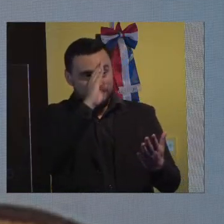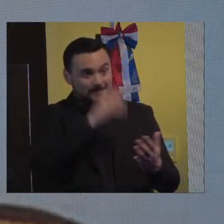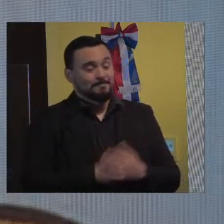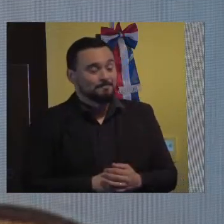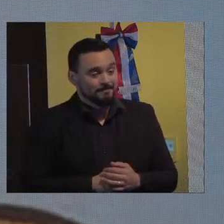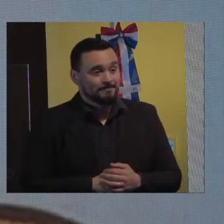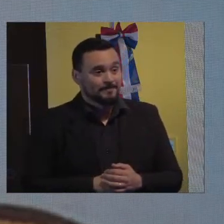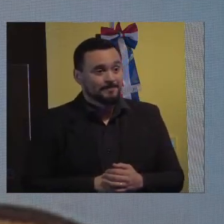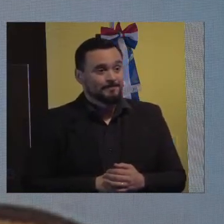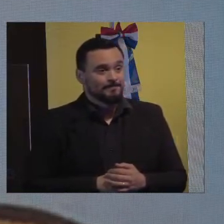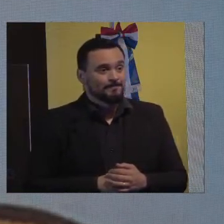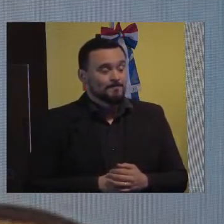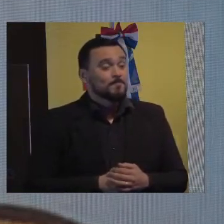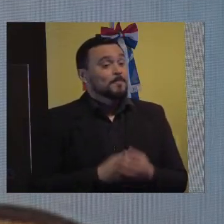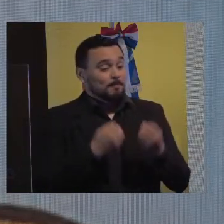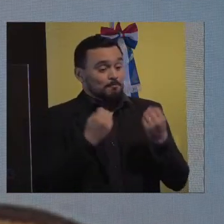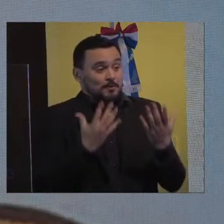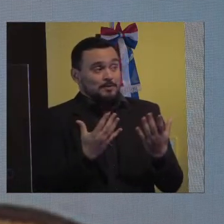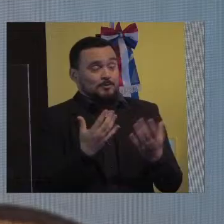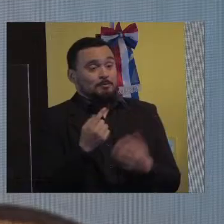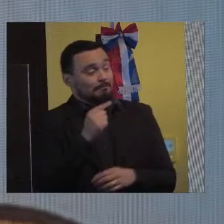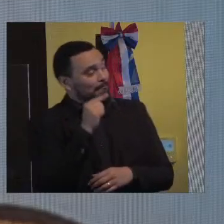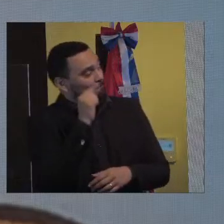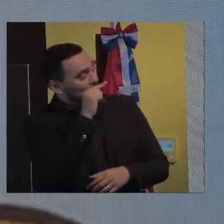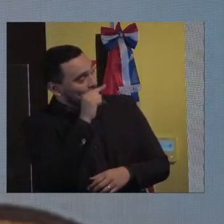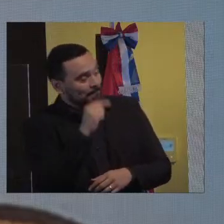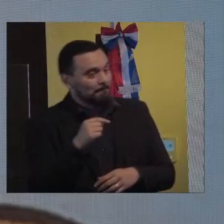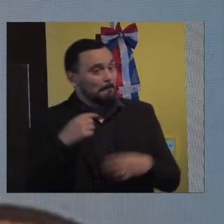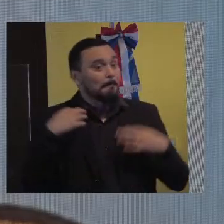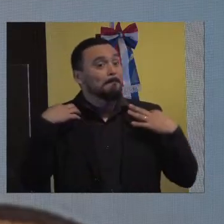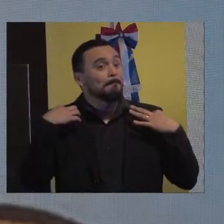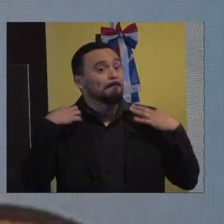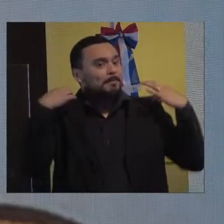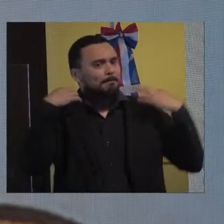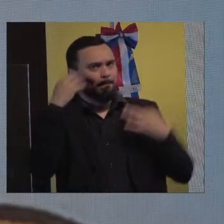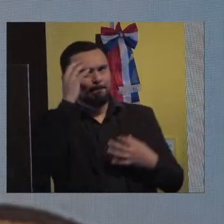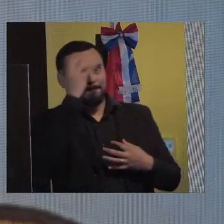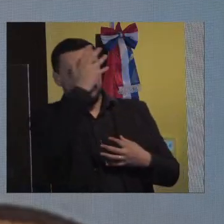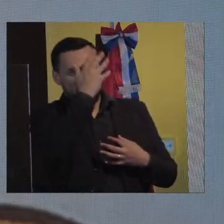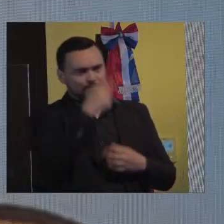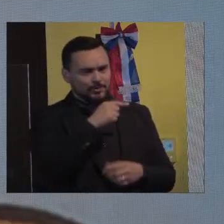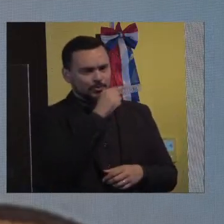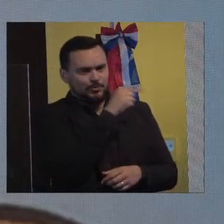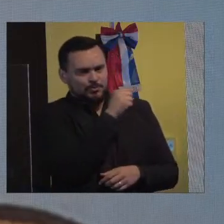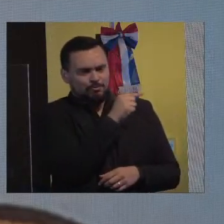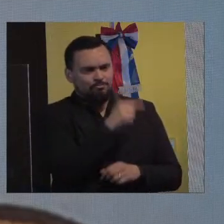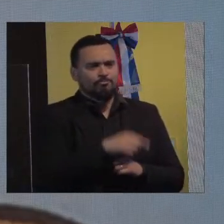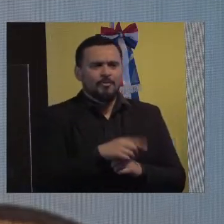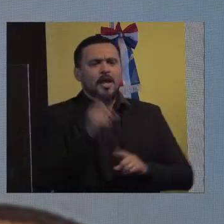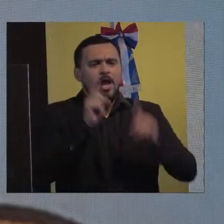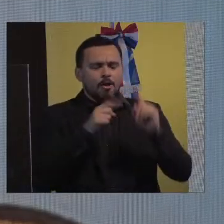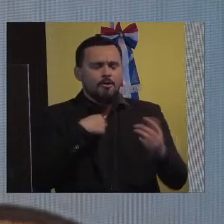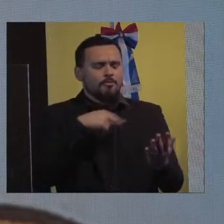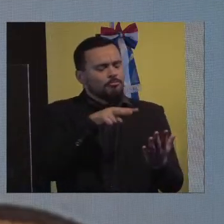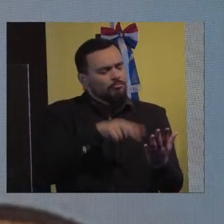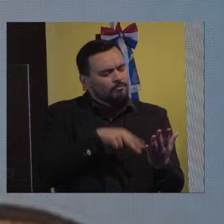Pero si El Principito llega a lo más profundo de cada